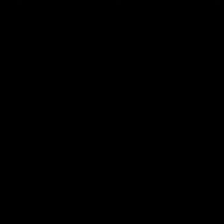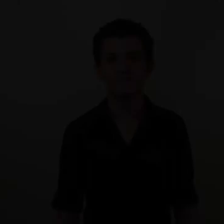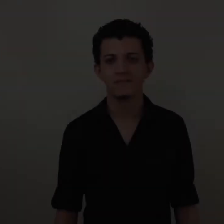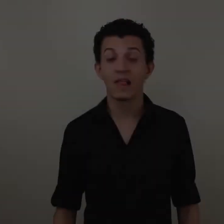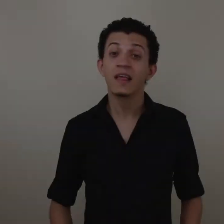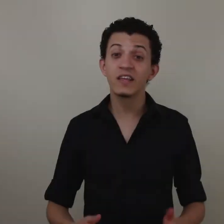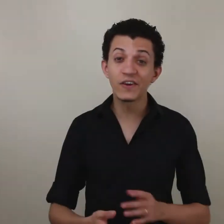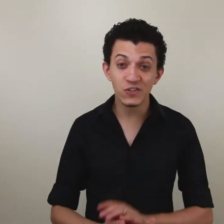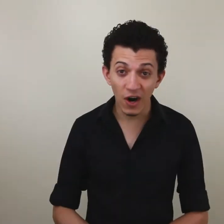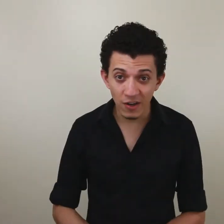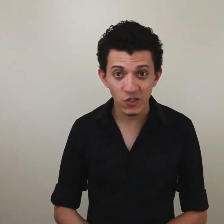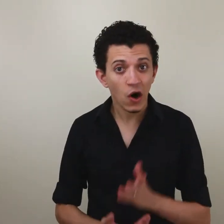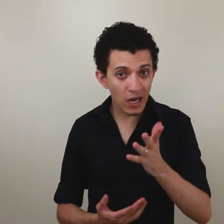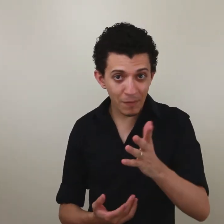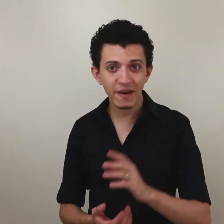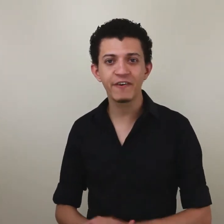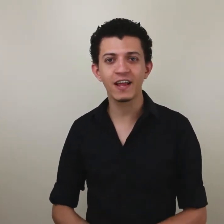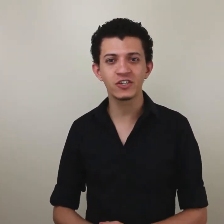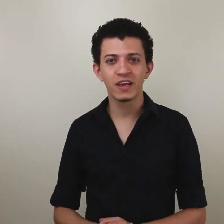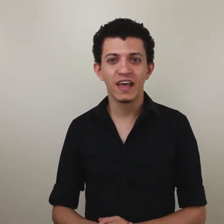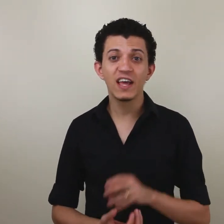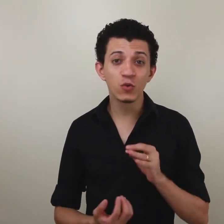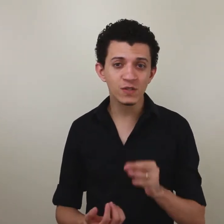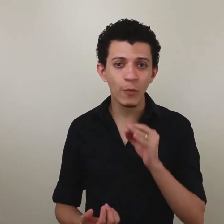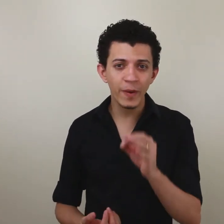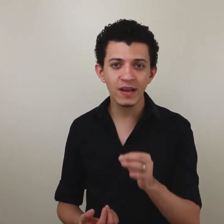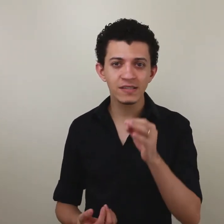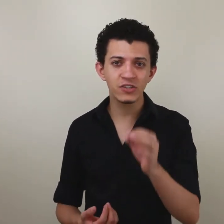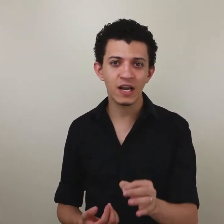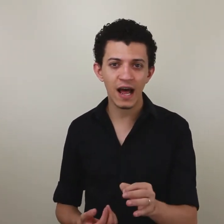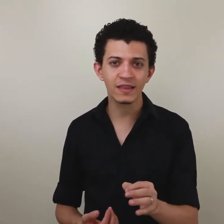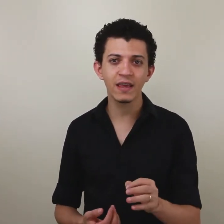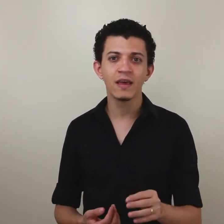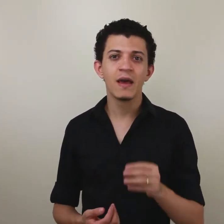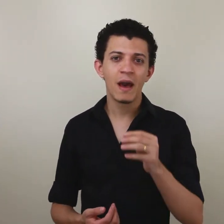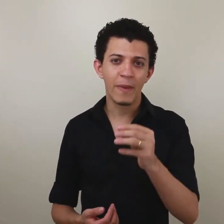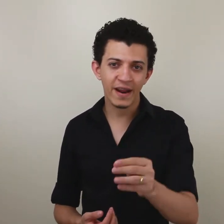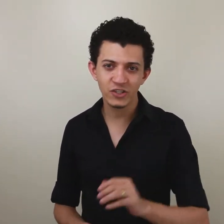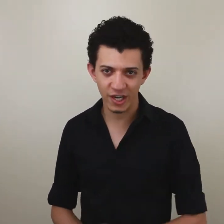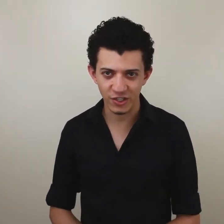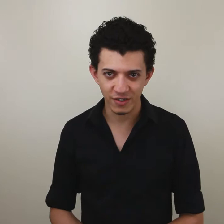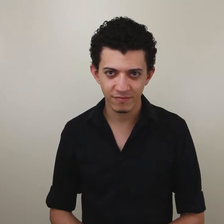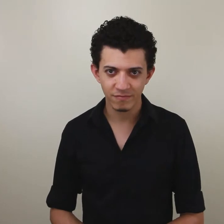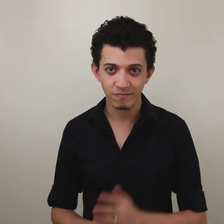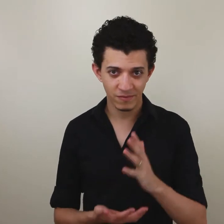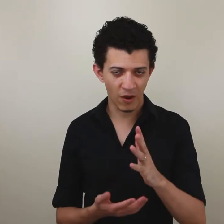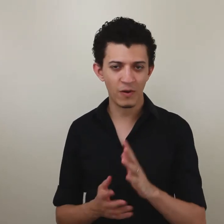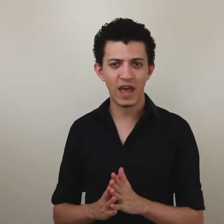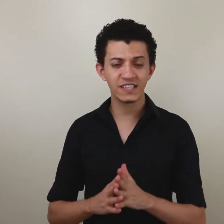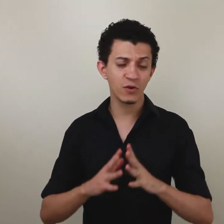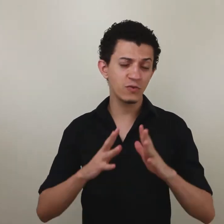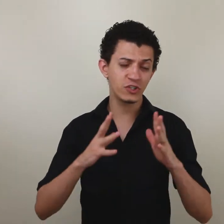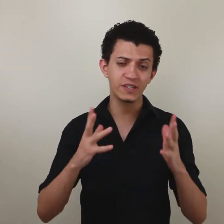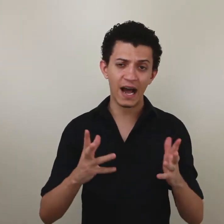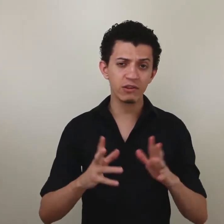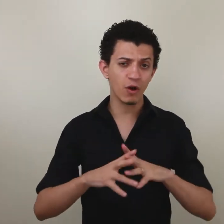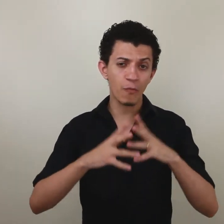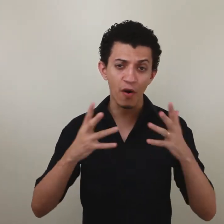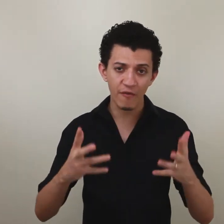teus olhos olhem para frente e duas pupilas se dilatam em para diante esse é um ditado é um provérbio